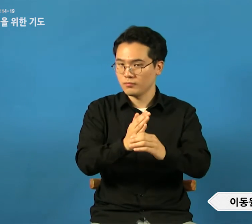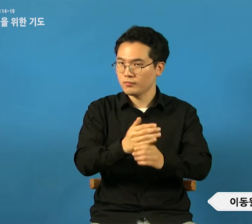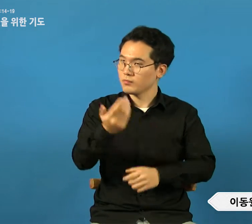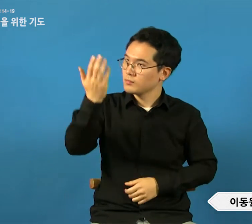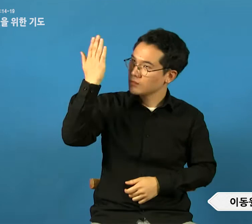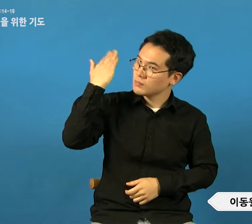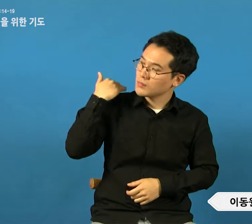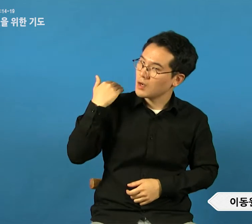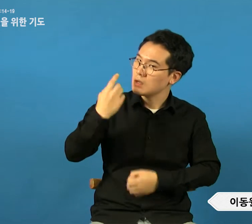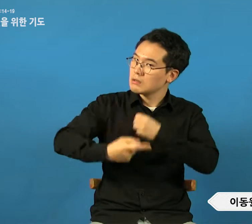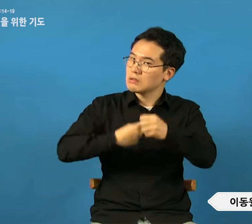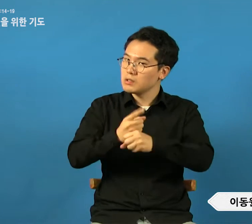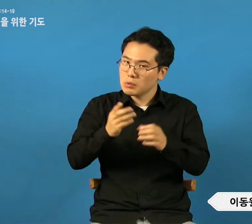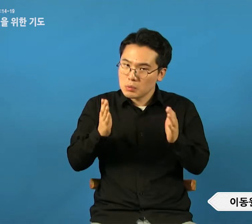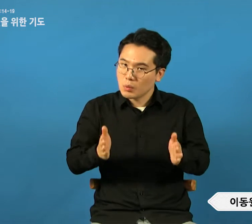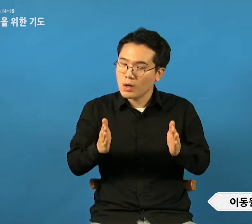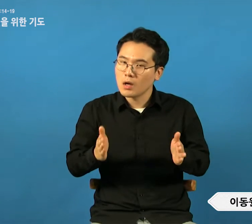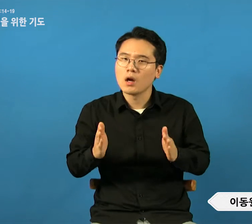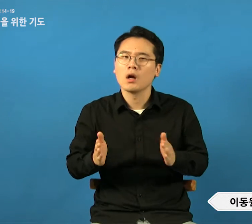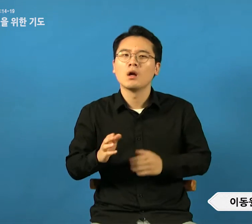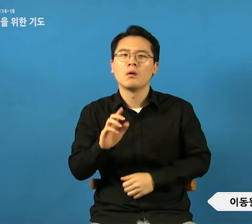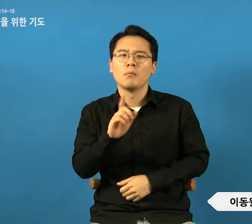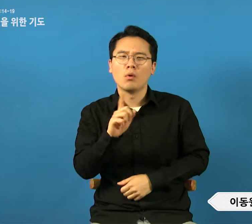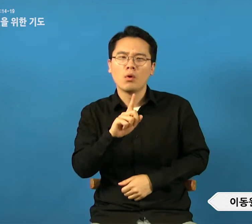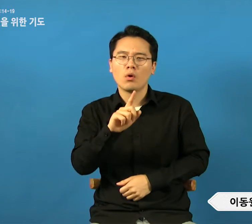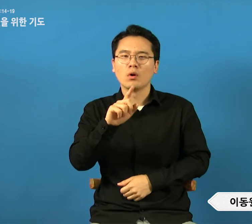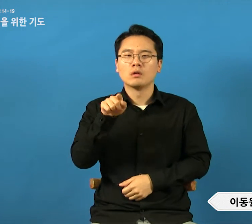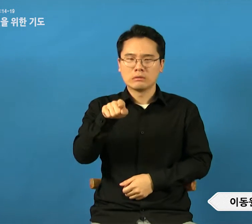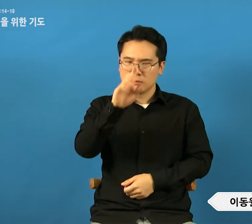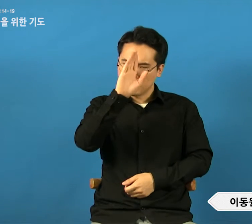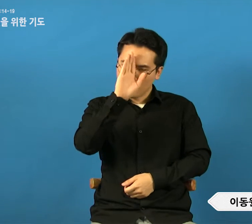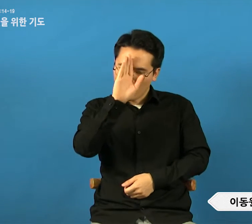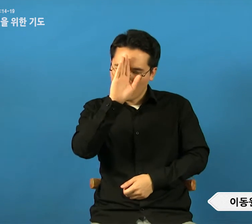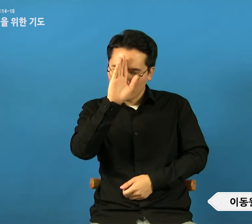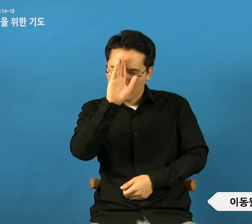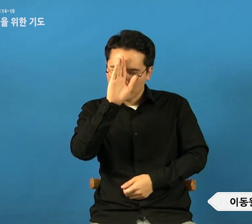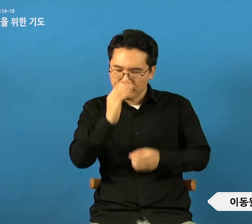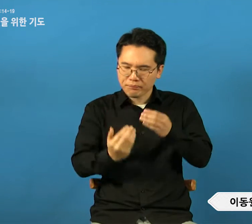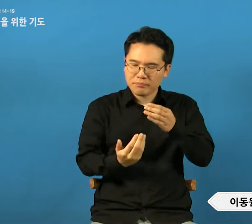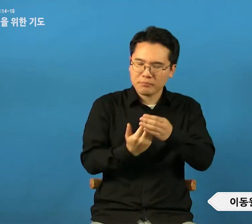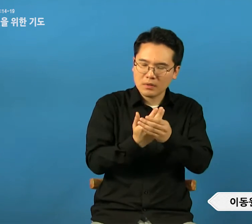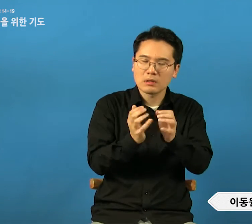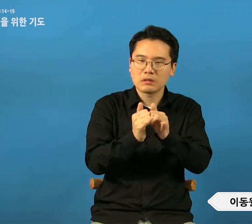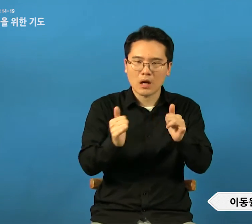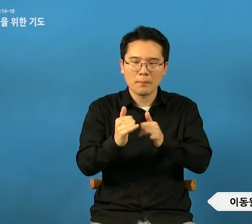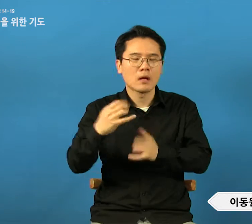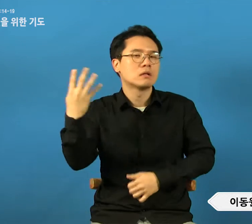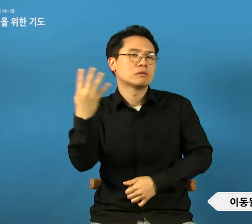이 건강염려증의 진단을 받은 사람들이 4,000명을 돌파했다고 합니다.